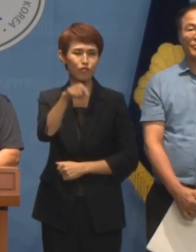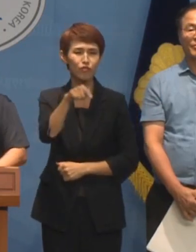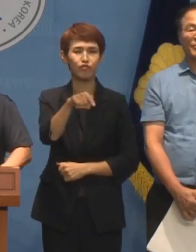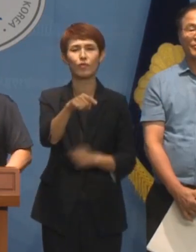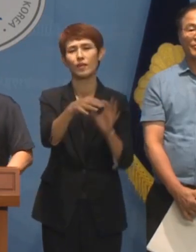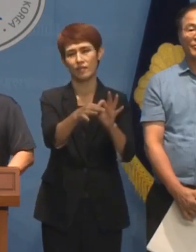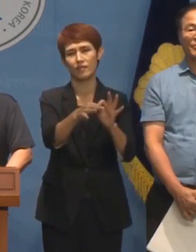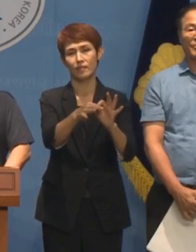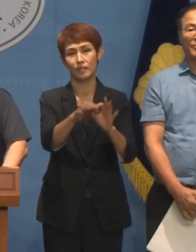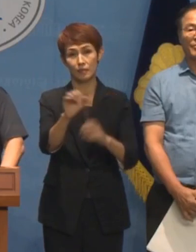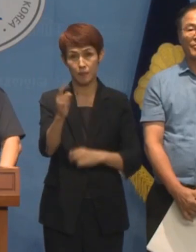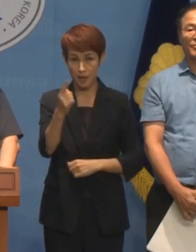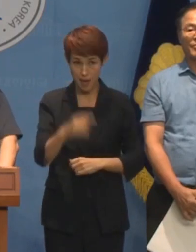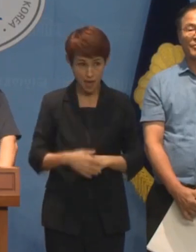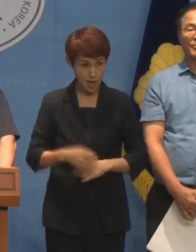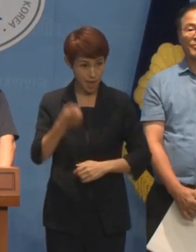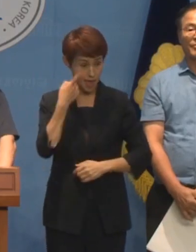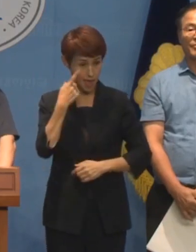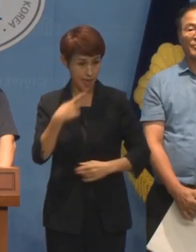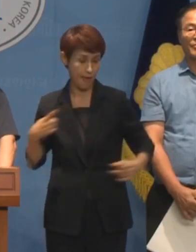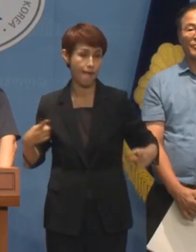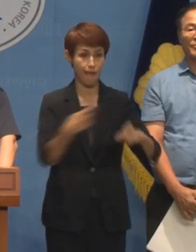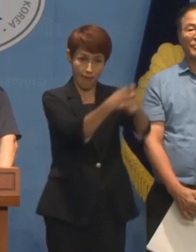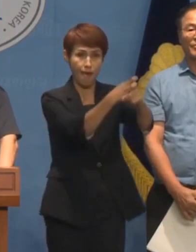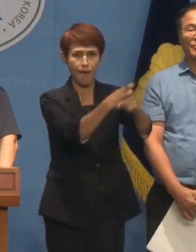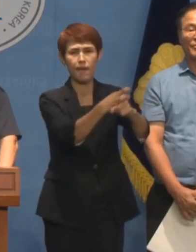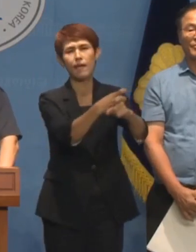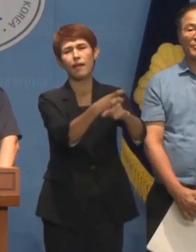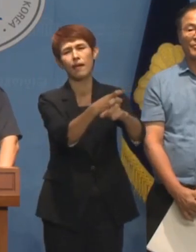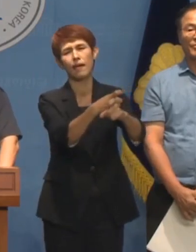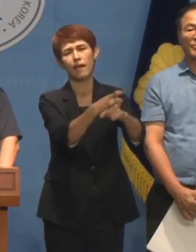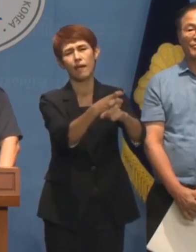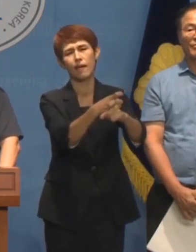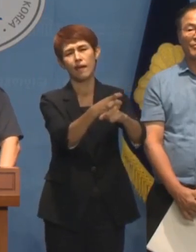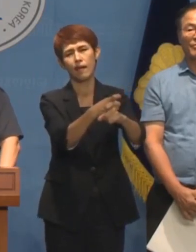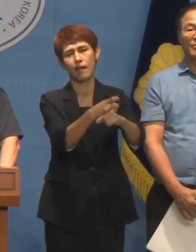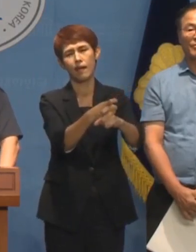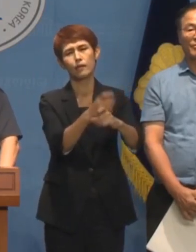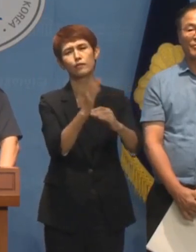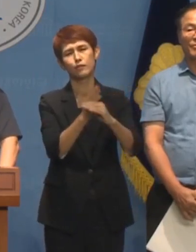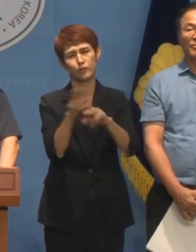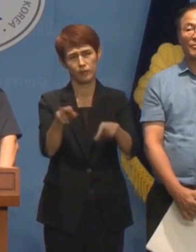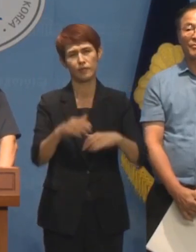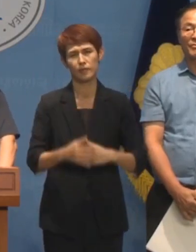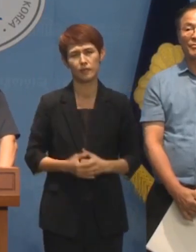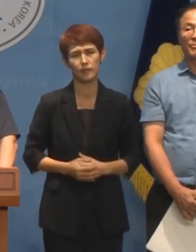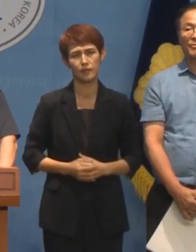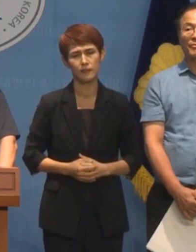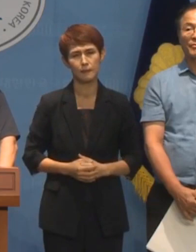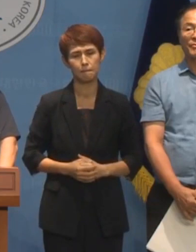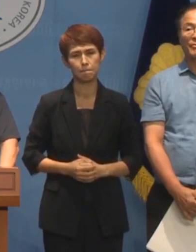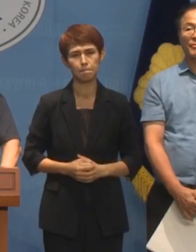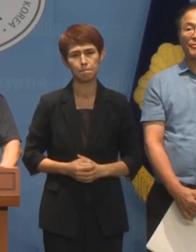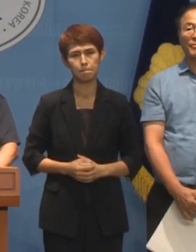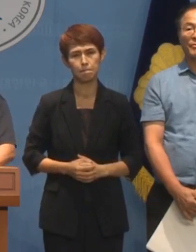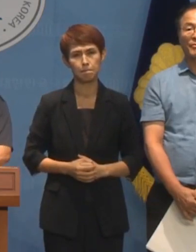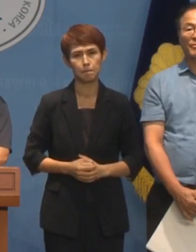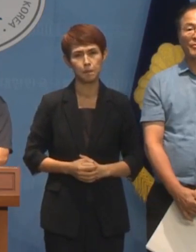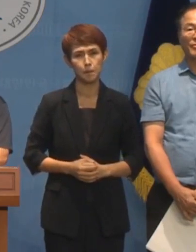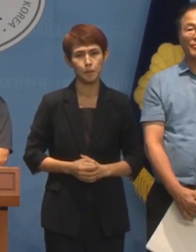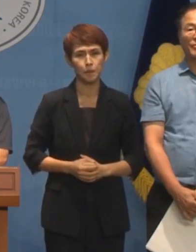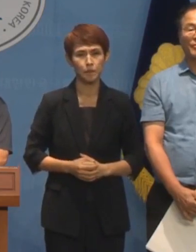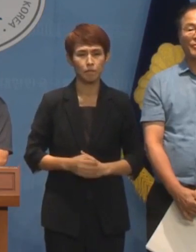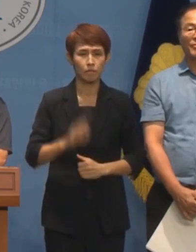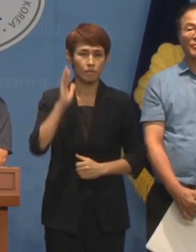때문에 그래 한번 니들 한번 당해봐라 죽어봐라라고 정말 어마어마한 과잉수사와 탄압을 자행하고 있는 것입니다.